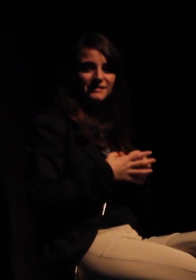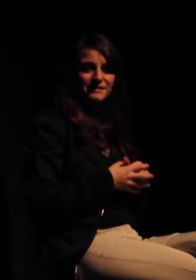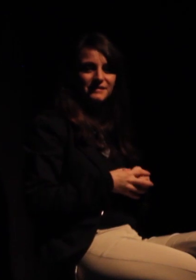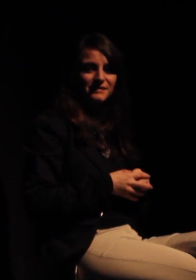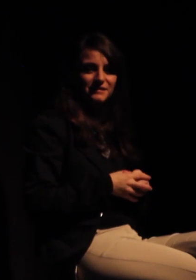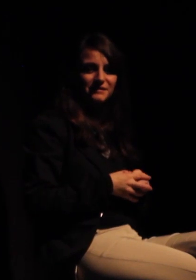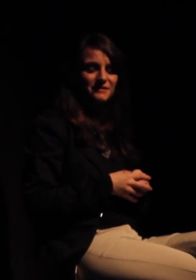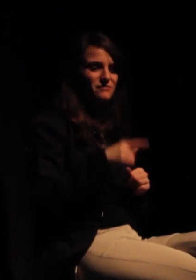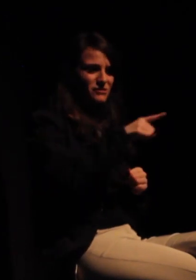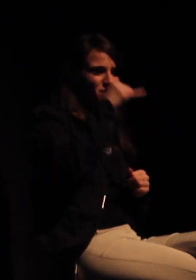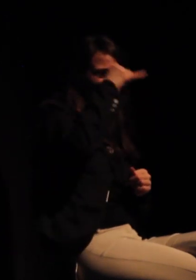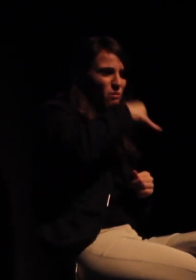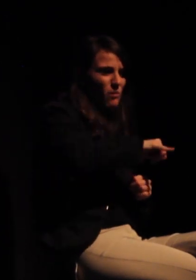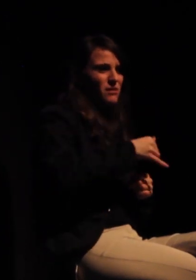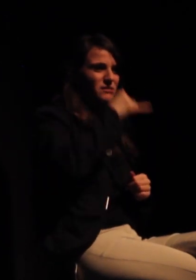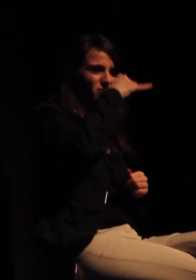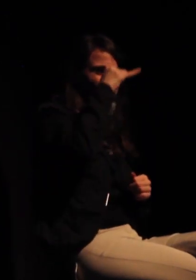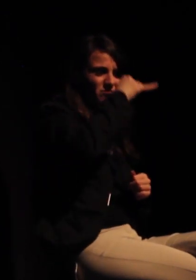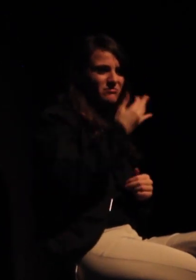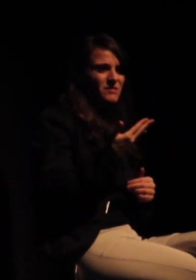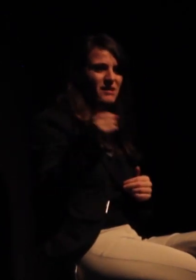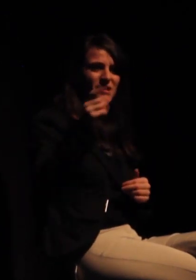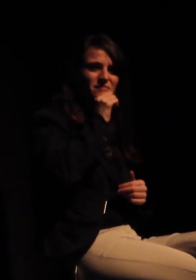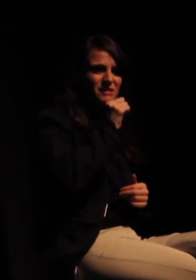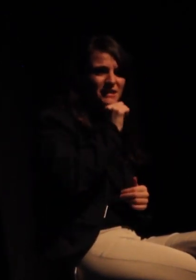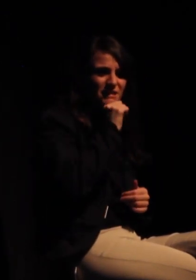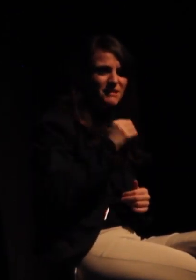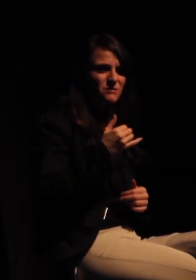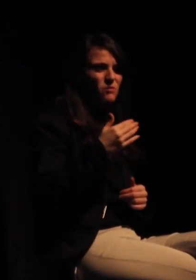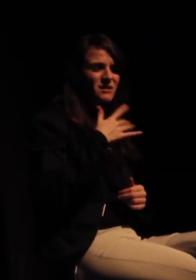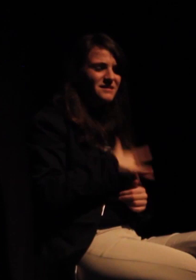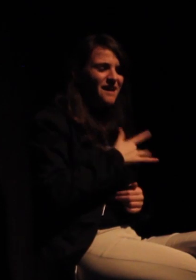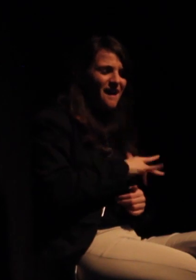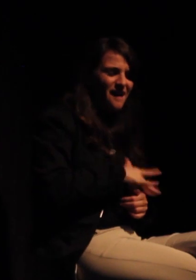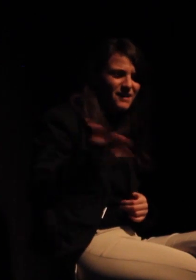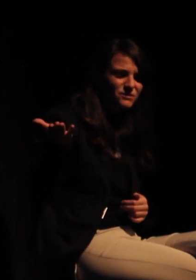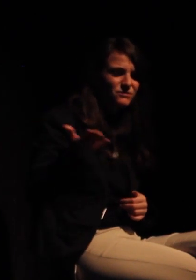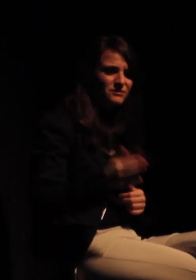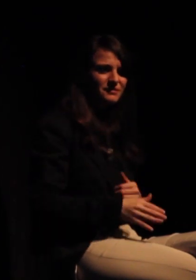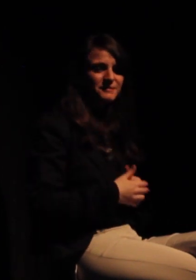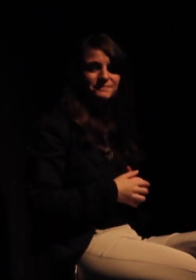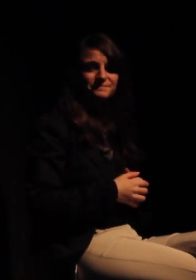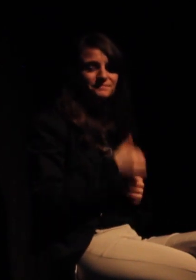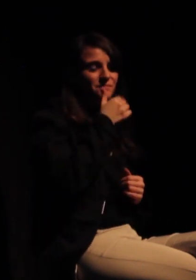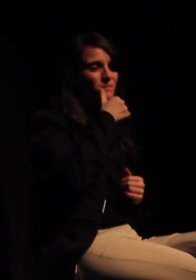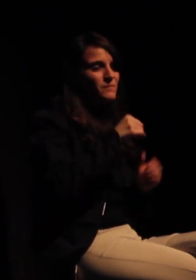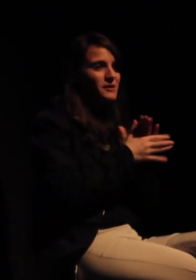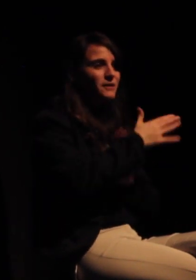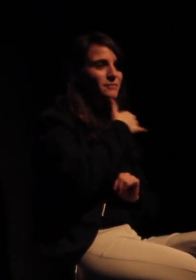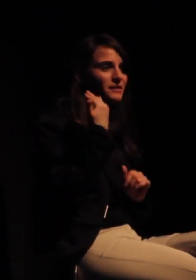assim, pô, você é grosso. Olha o velhinho aí, coitado, a mulher morreu. E eu fui